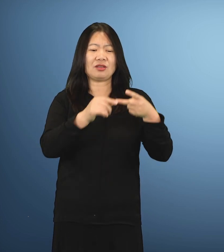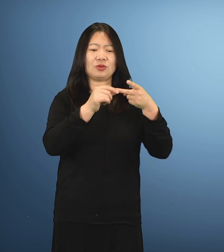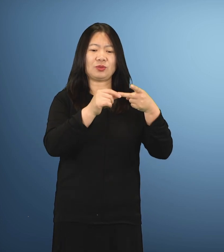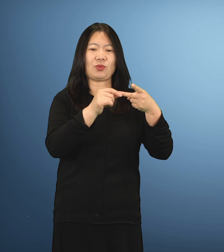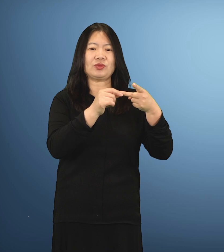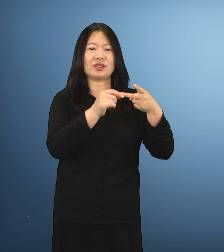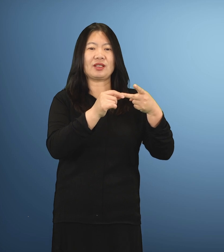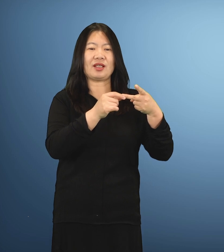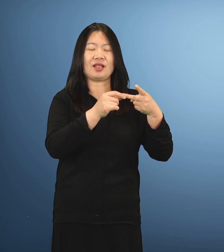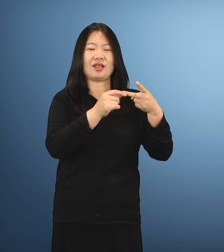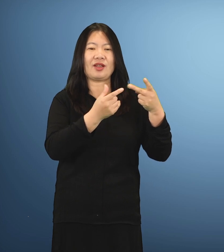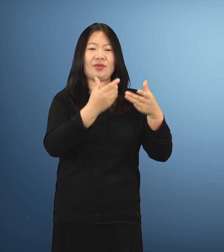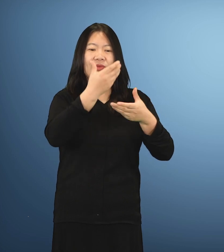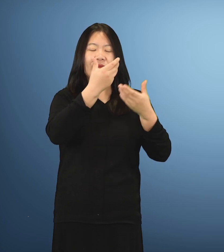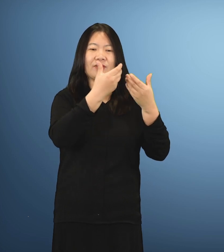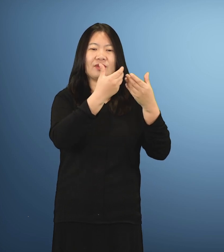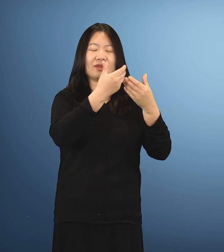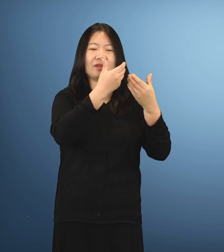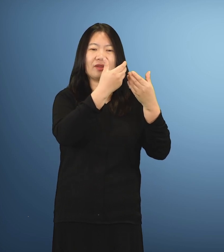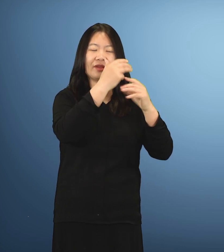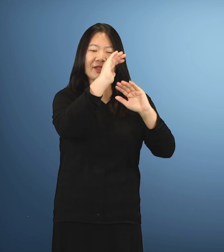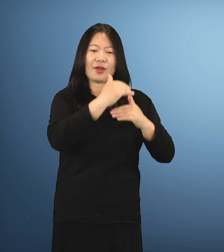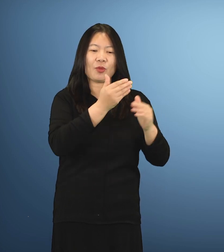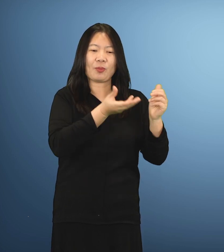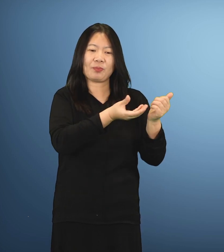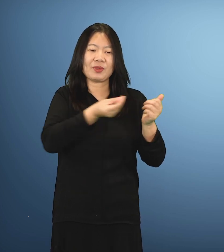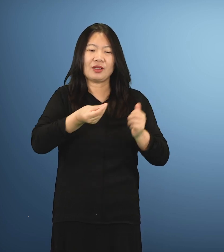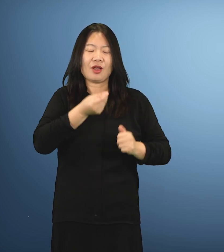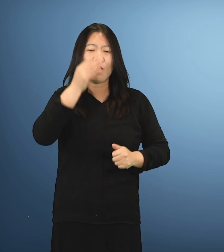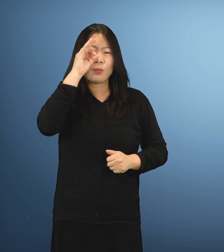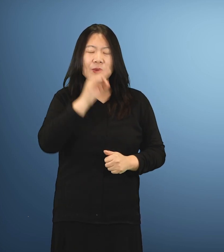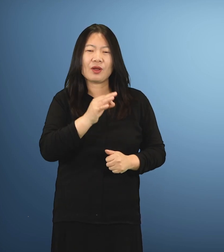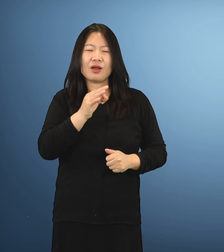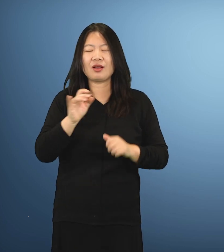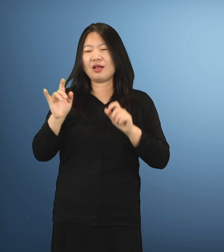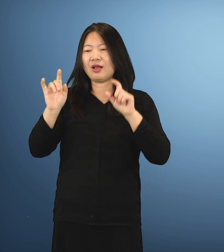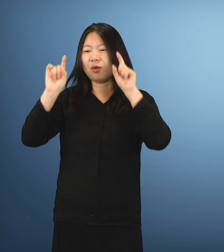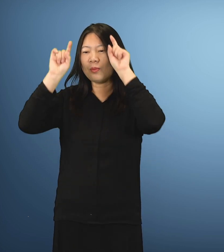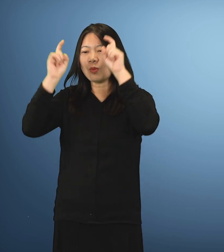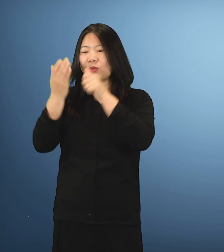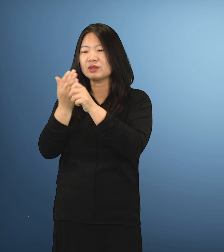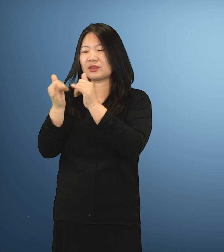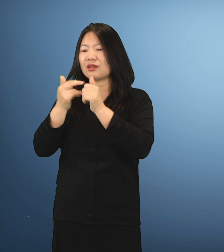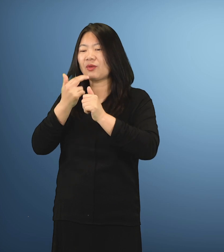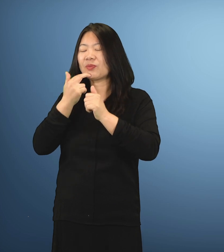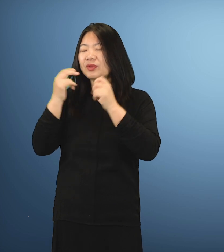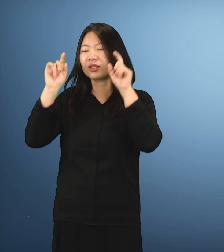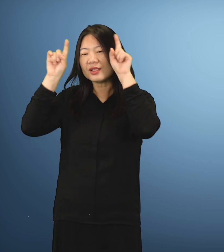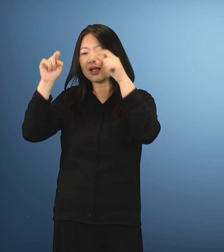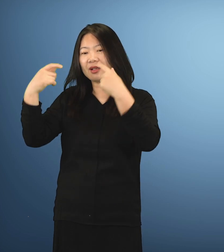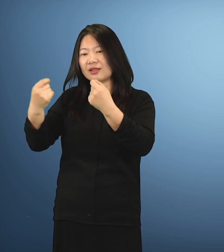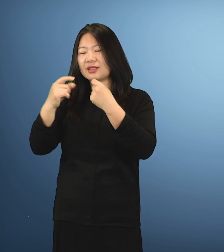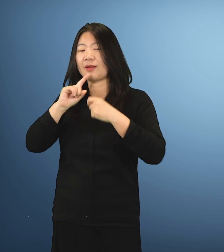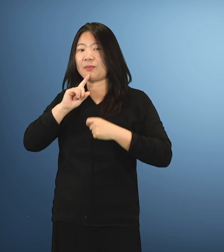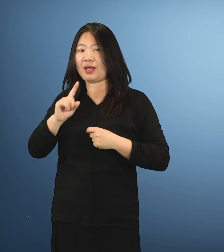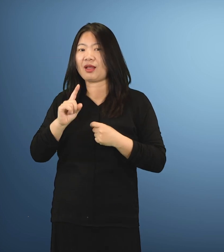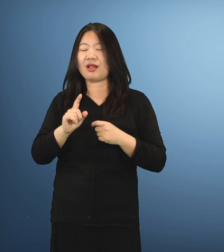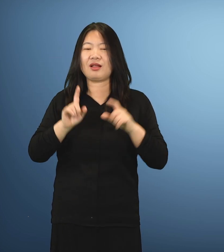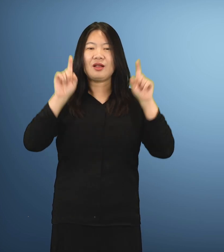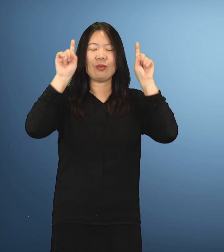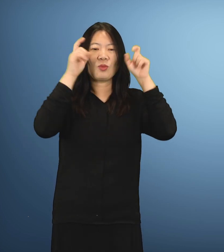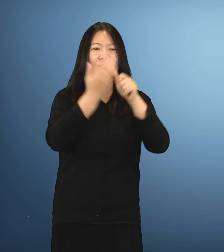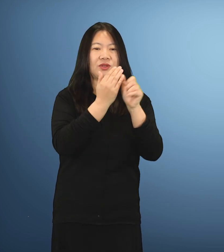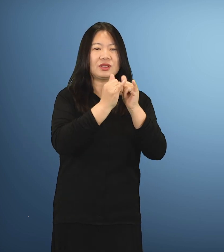없는 뭐같이 양같이. 그래서 목자와 양의 개념을 말씀하셨죠. 근데 이것은